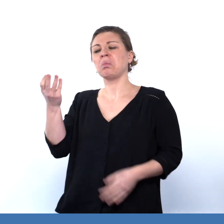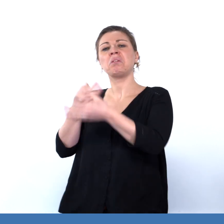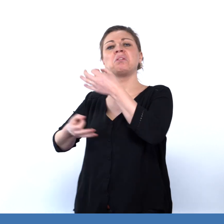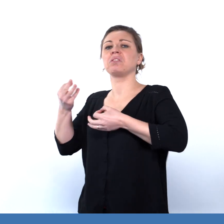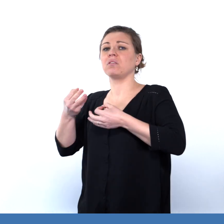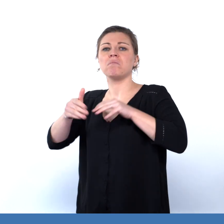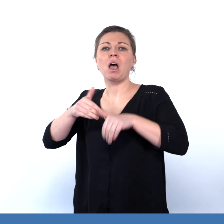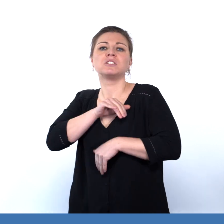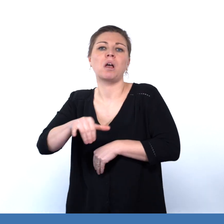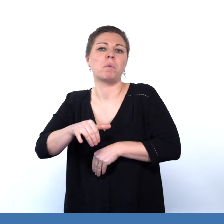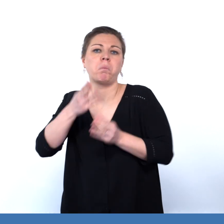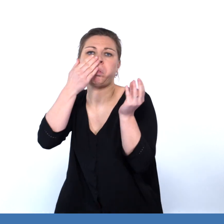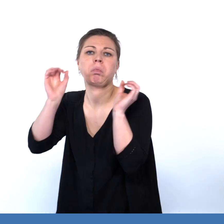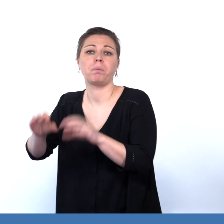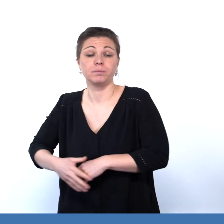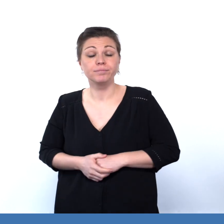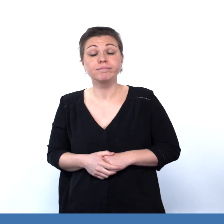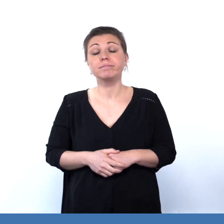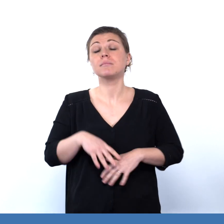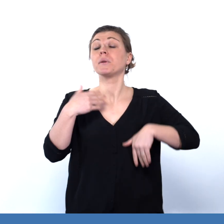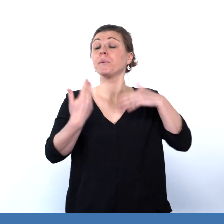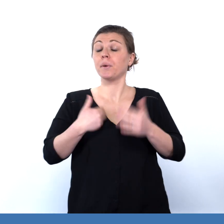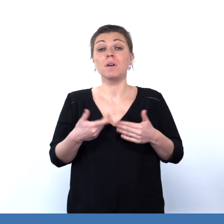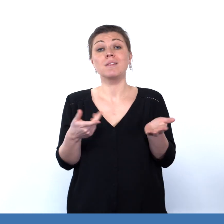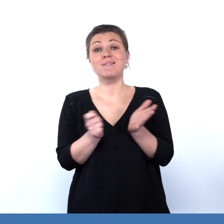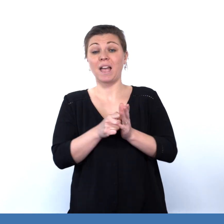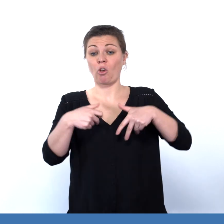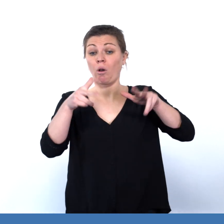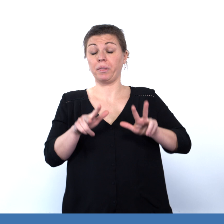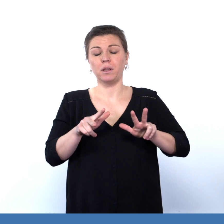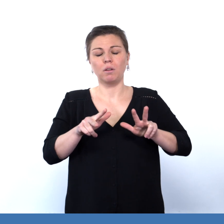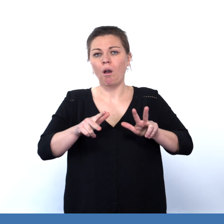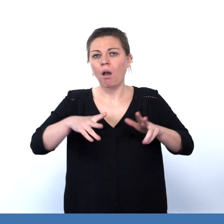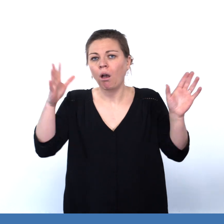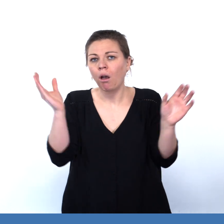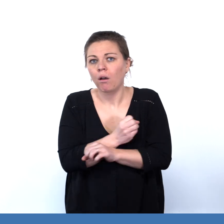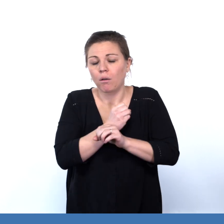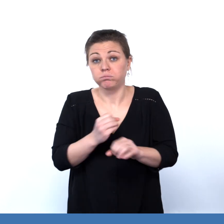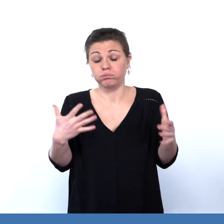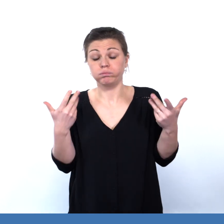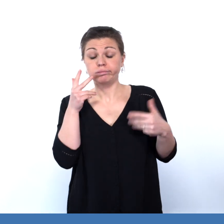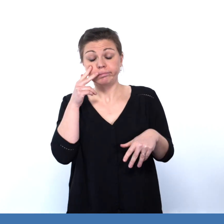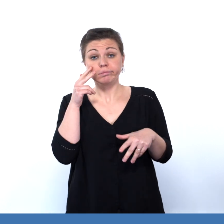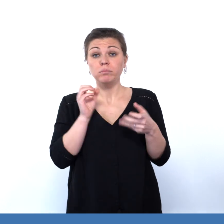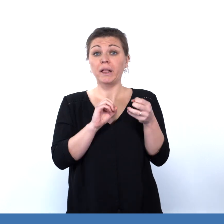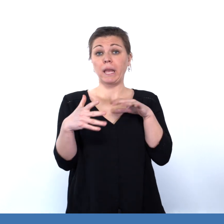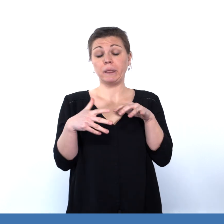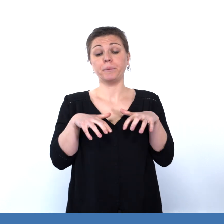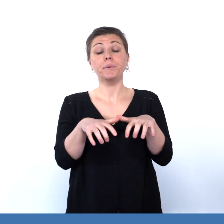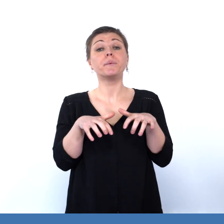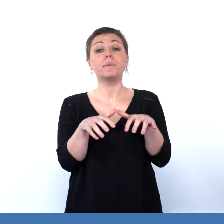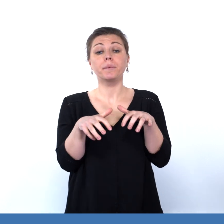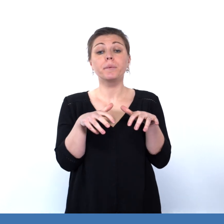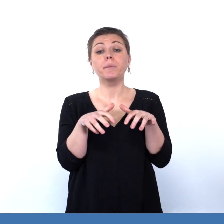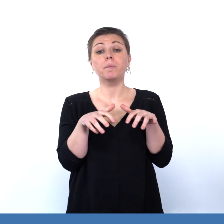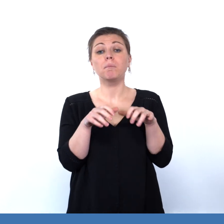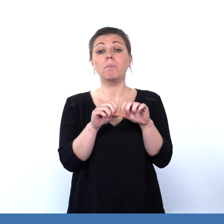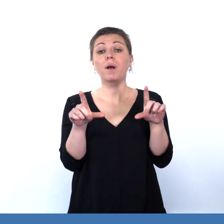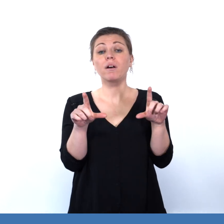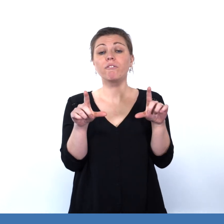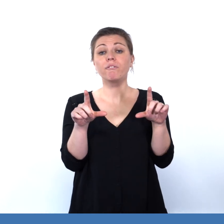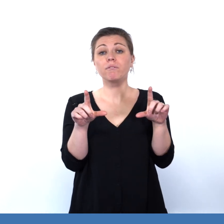nanana. Un jour, j'étais sur mon ordinateur, et là, il m'est arrivé un truc de fou, je suis sur Internet en train de surfer,